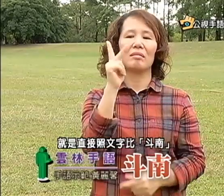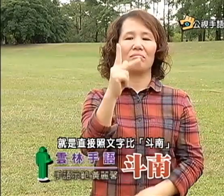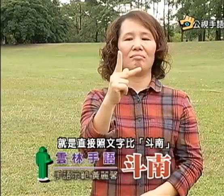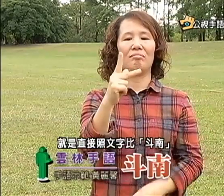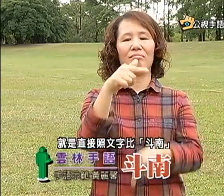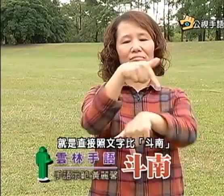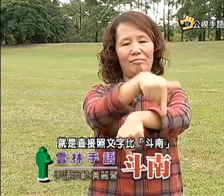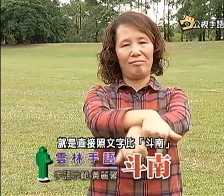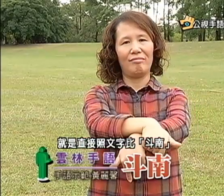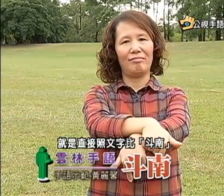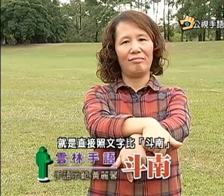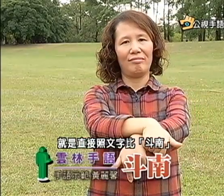斗南。